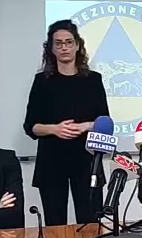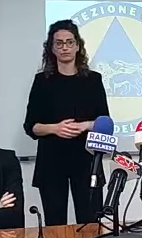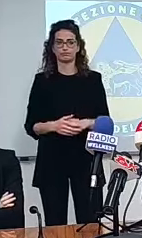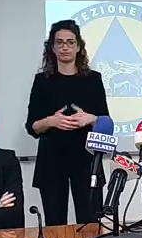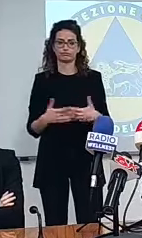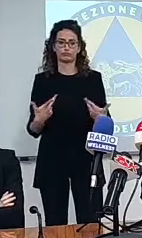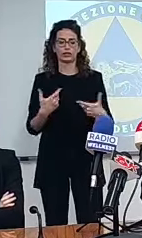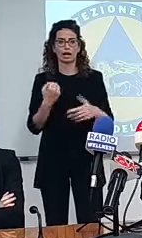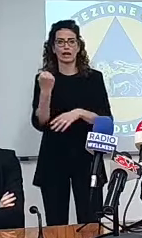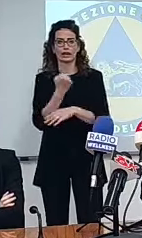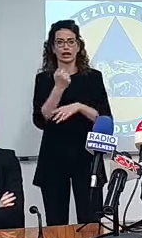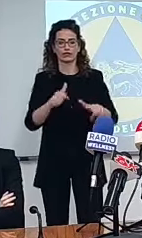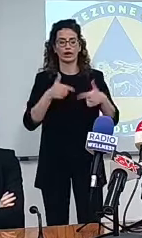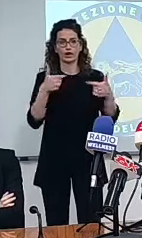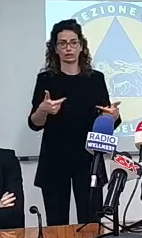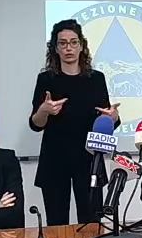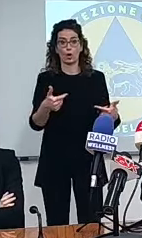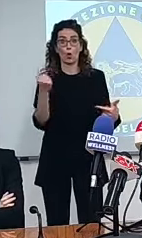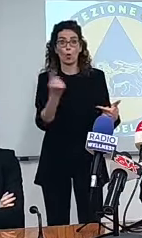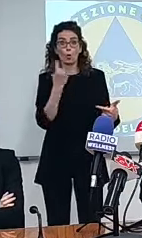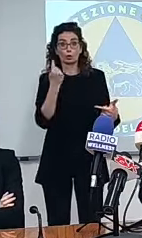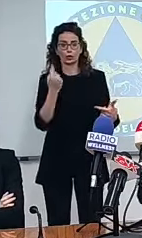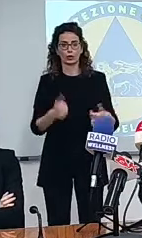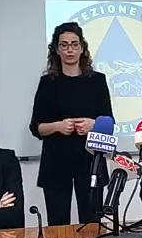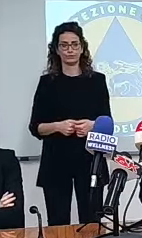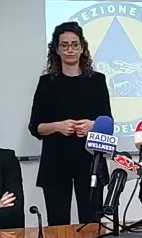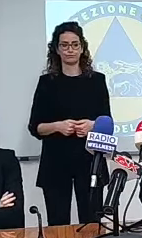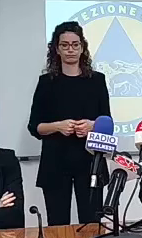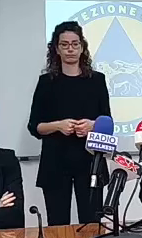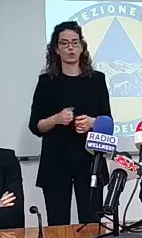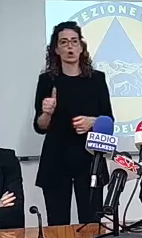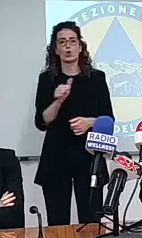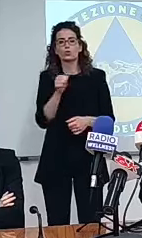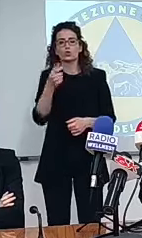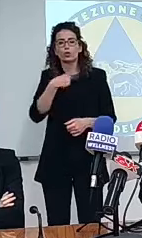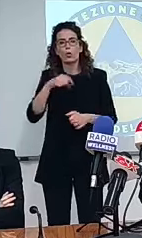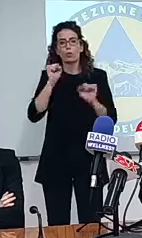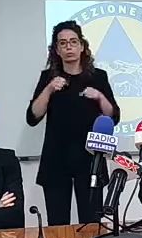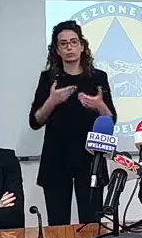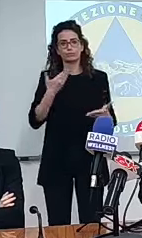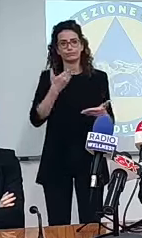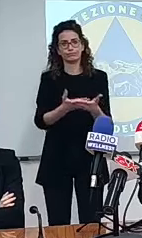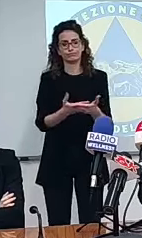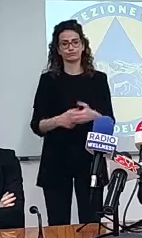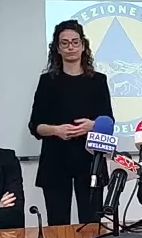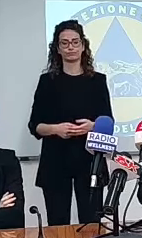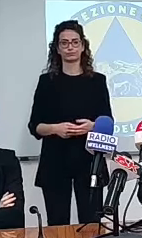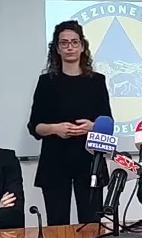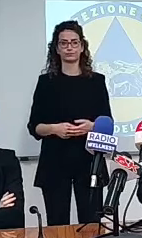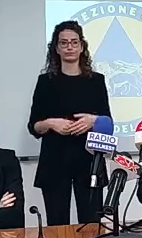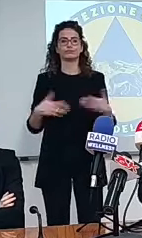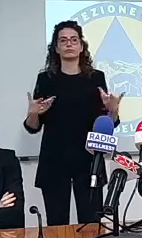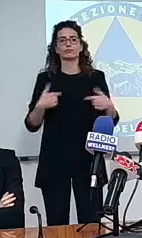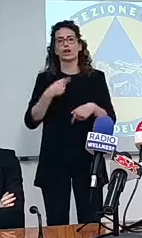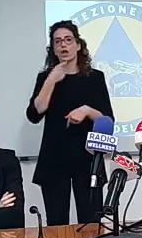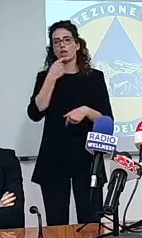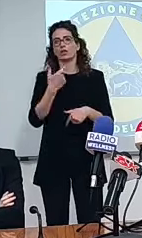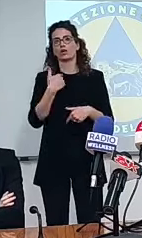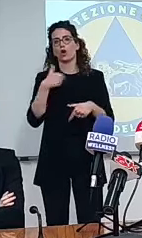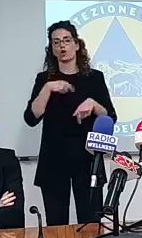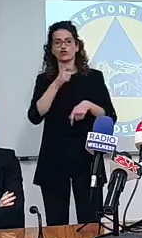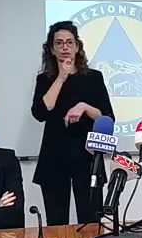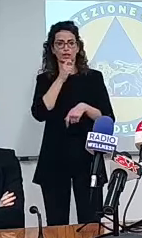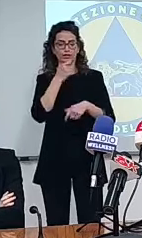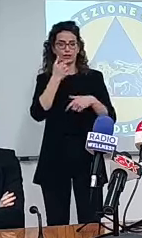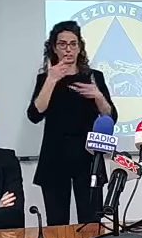è un servizio però che diamo, che è unico e solo noi possiamo darlo. Allora, io l'ho anche detto oggi in